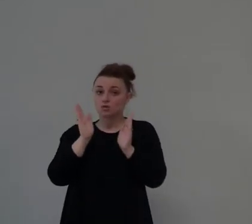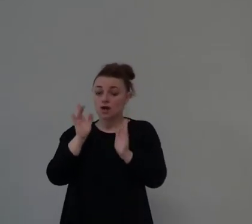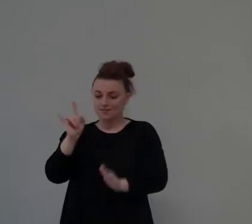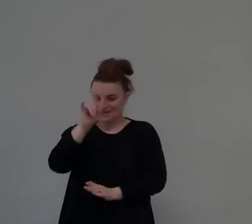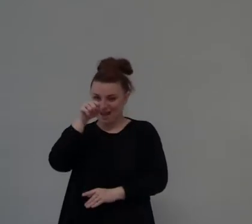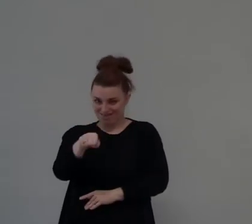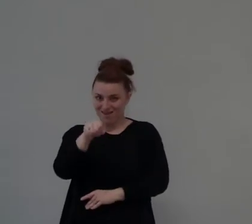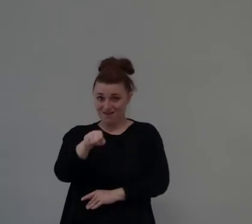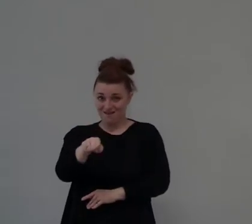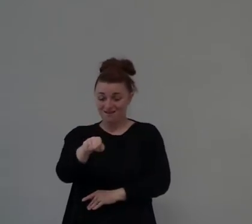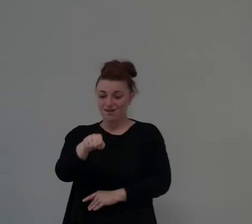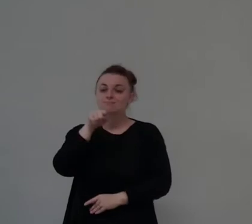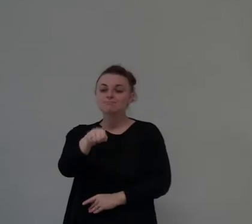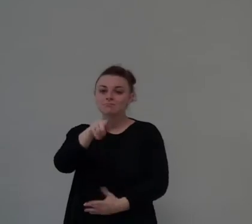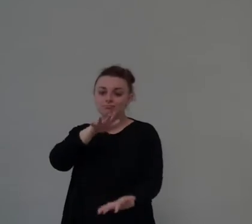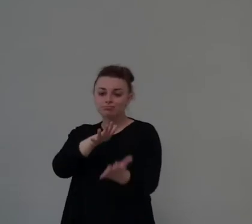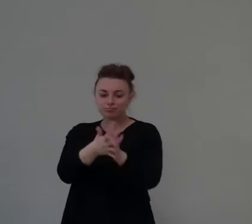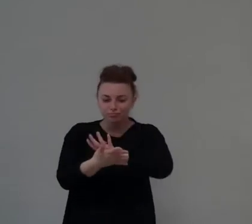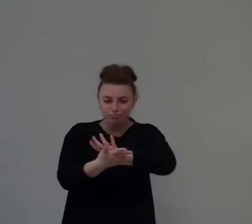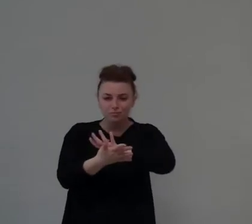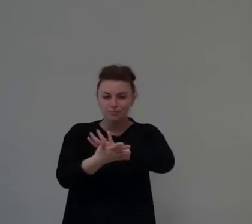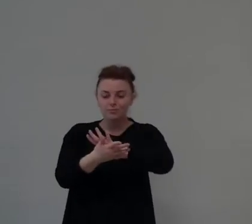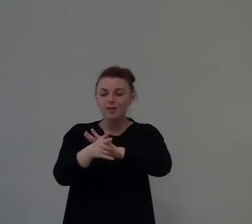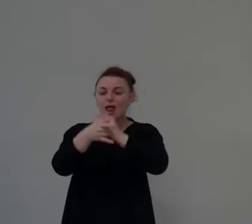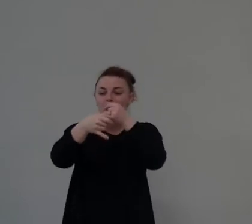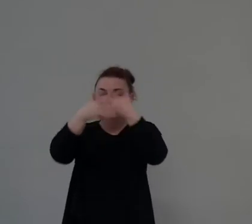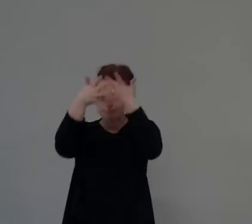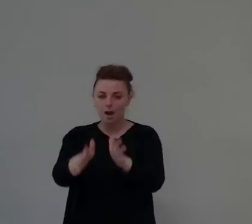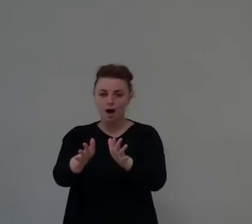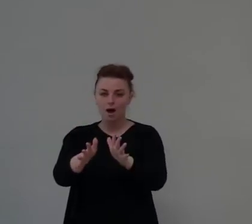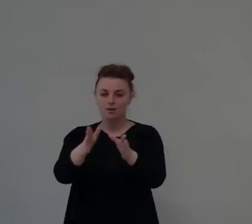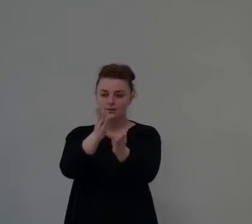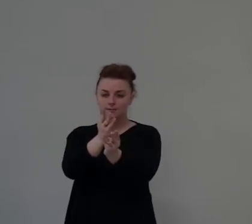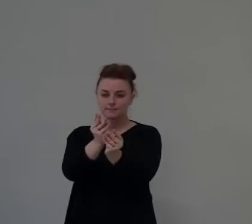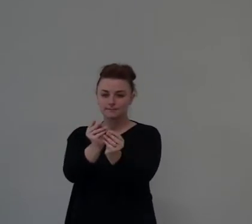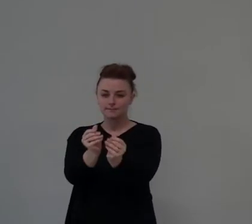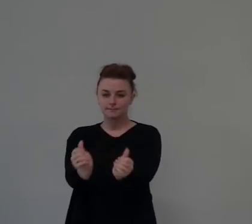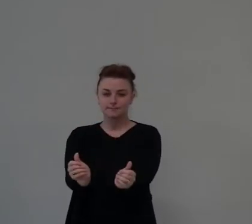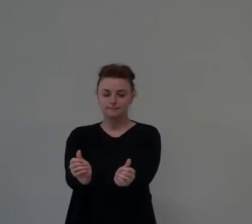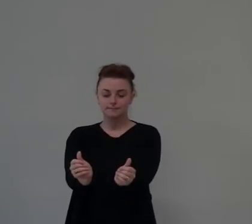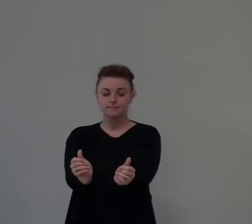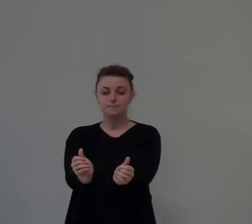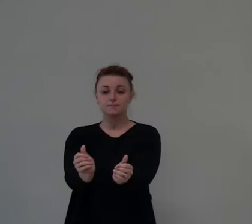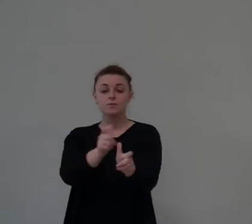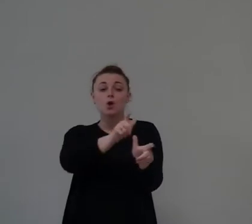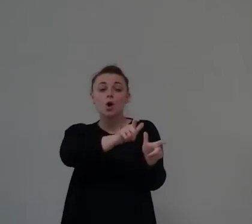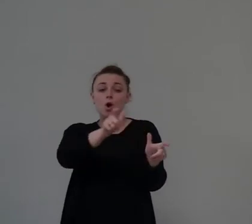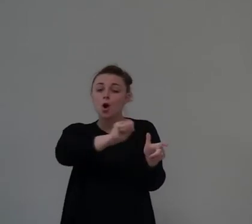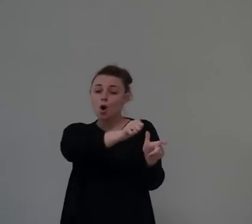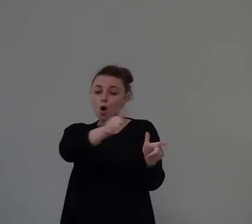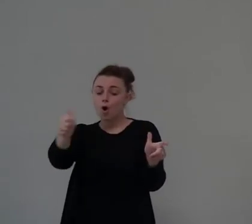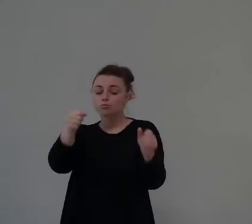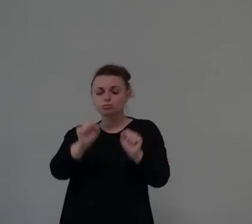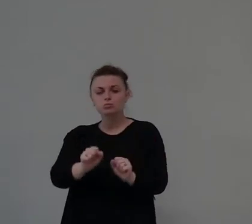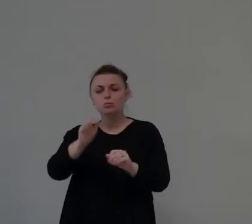Satana, distruttiva e finale contro il male, che ciascun uomo avrebbe potuto usare,